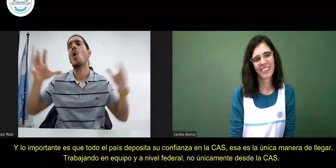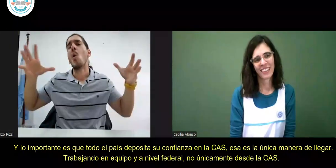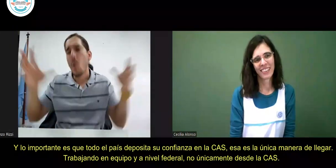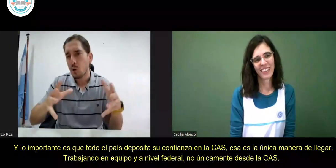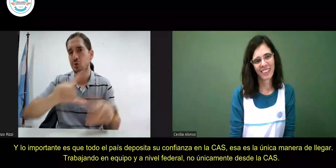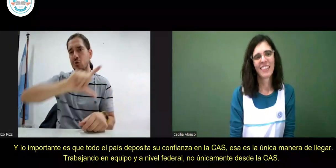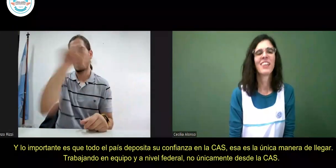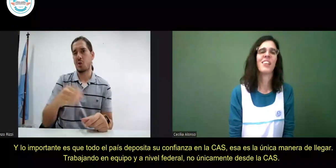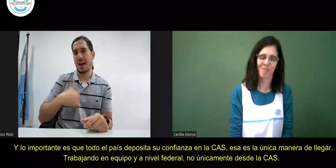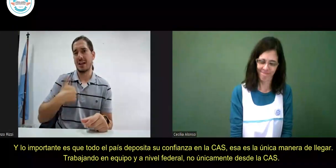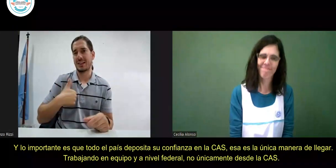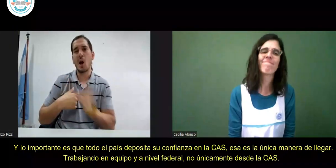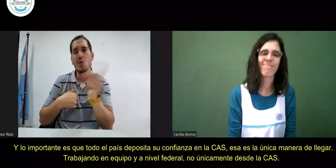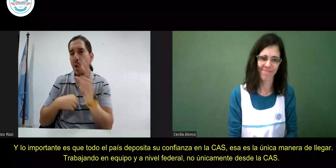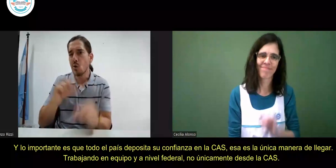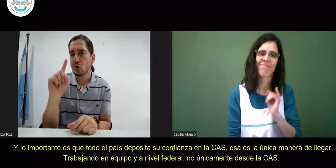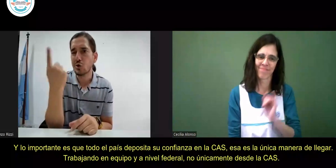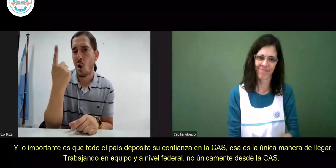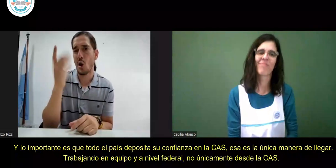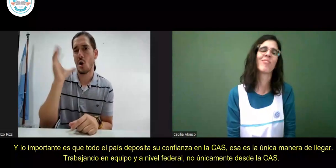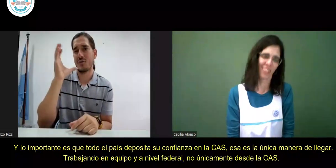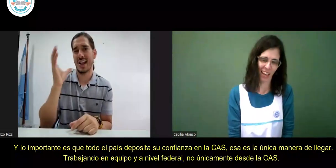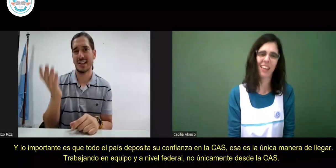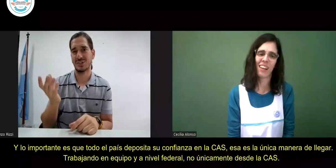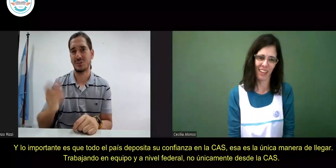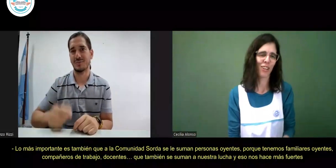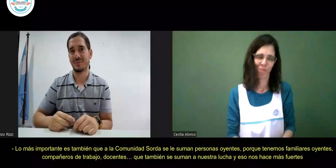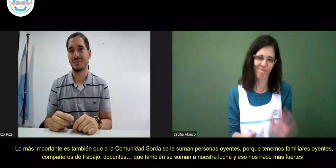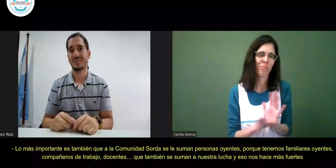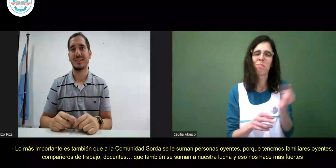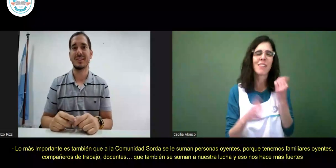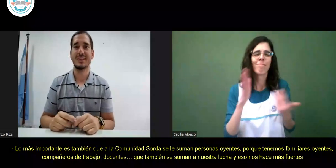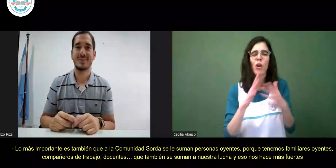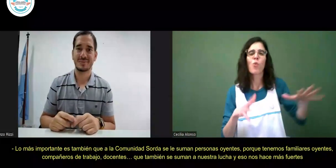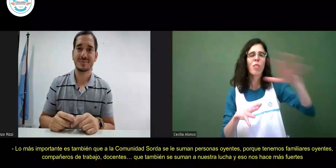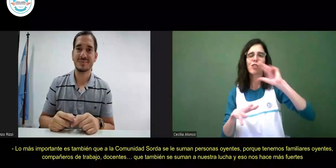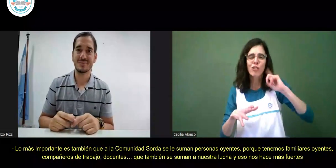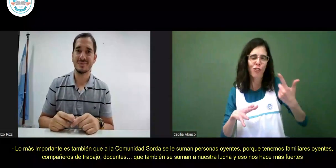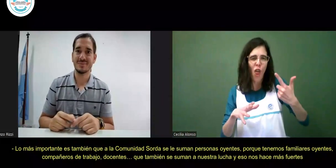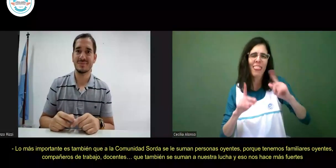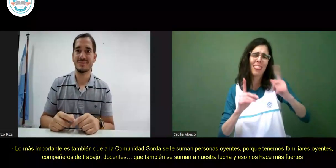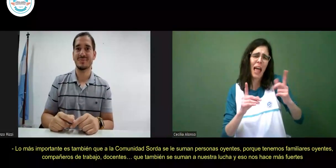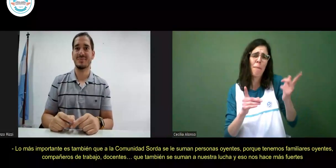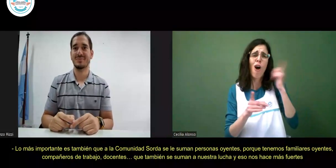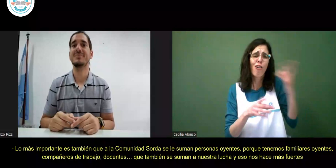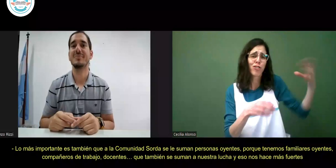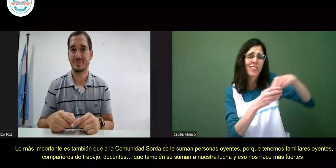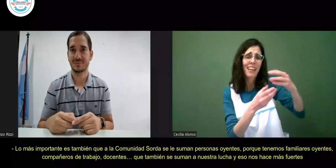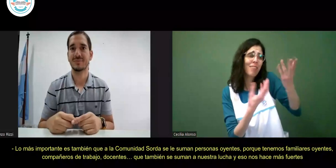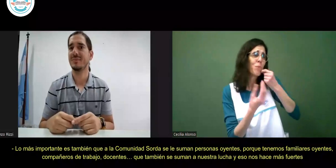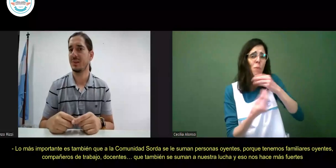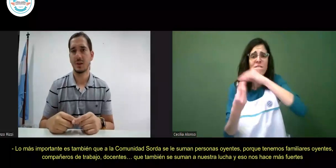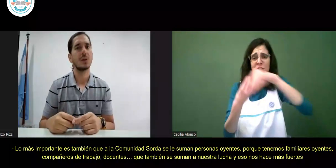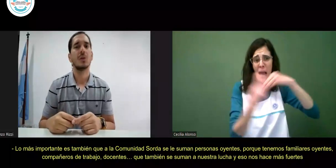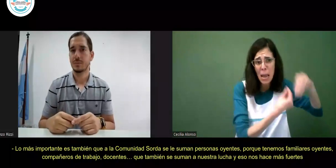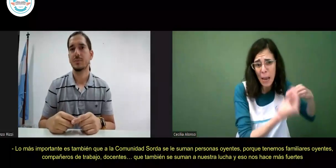Trabajando en equipo y a nivel federal. No únicamente la CAS. Lo más importante es que a la comunidad